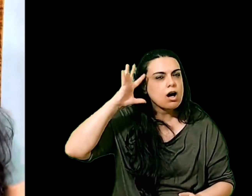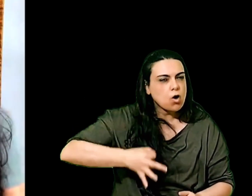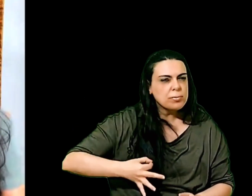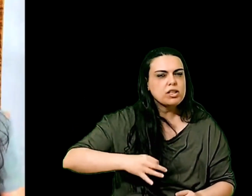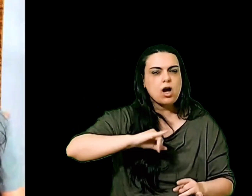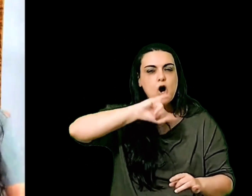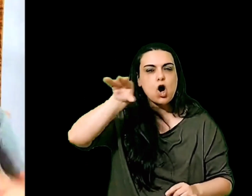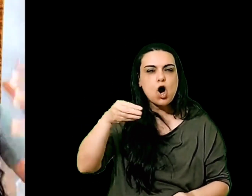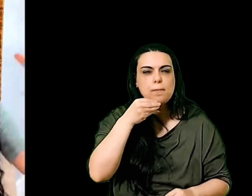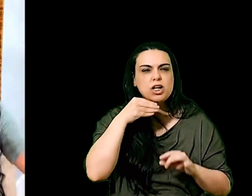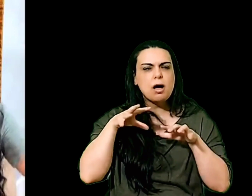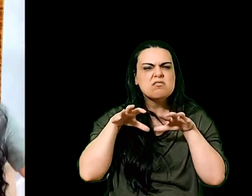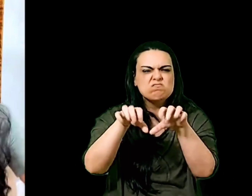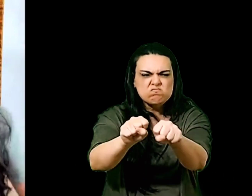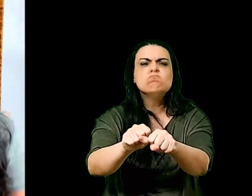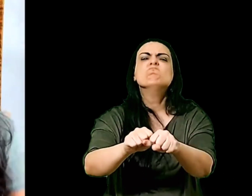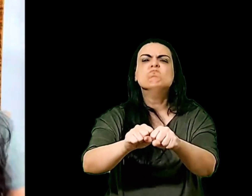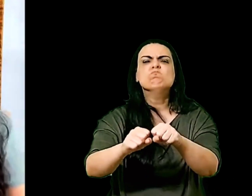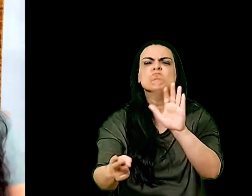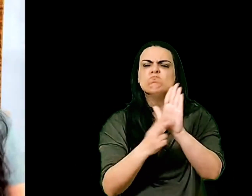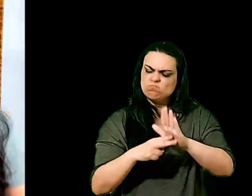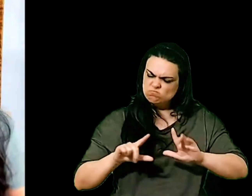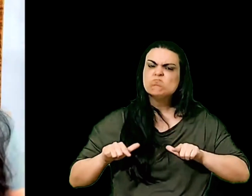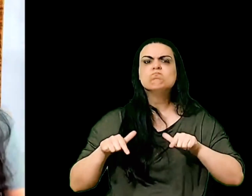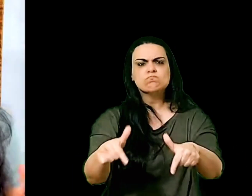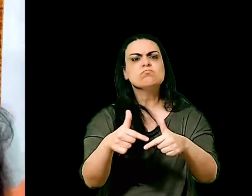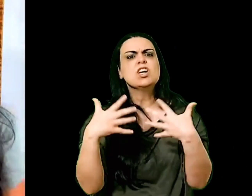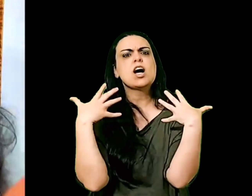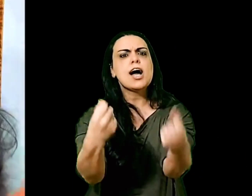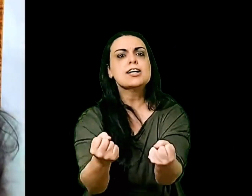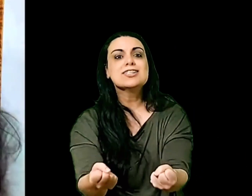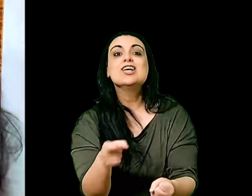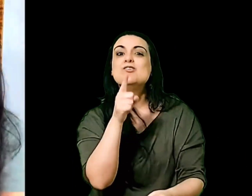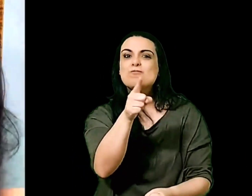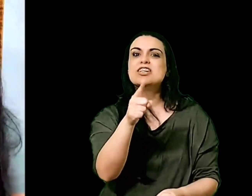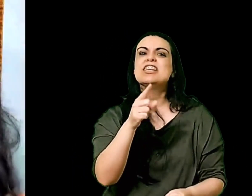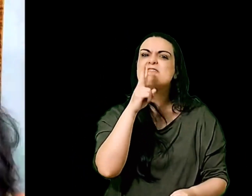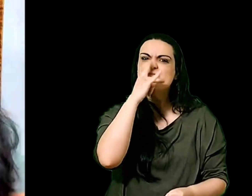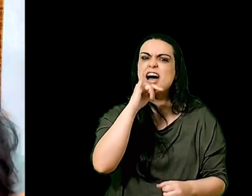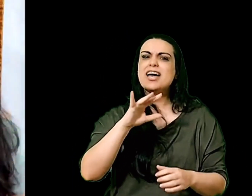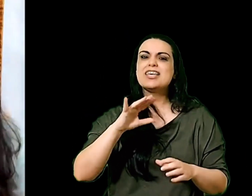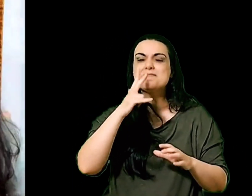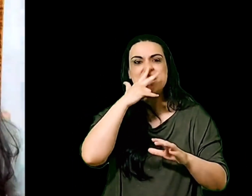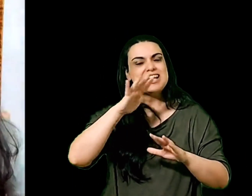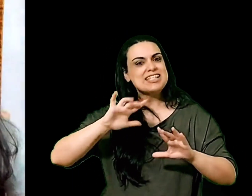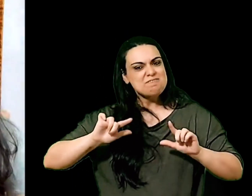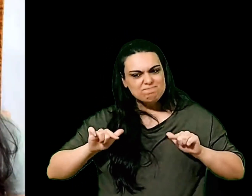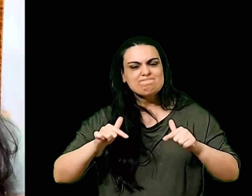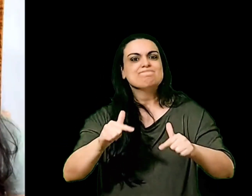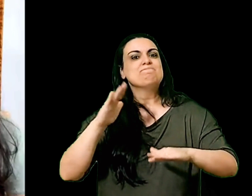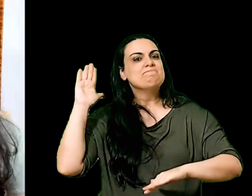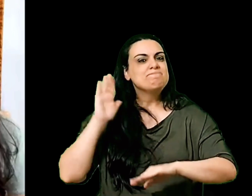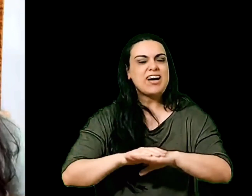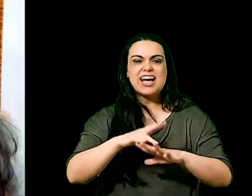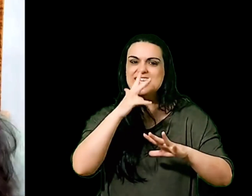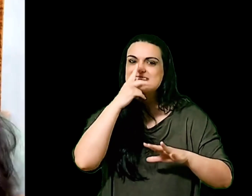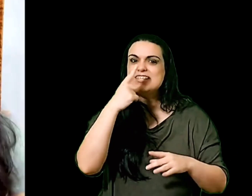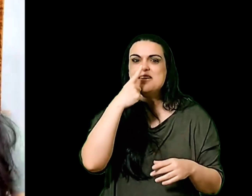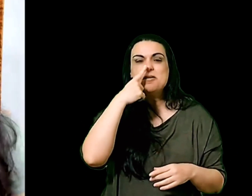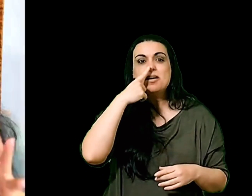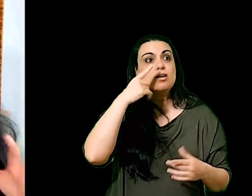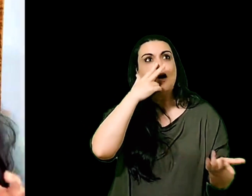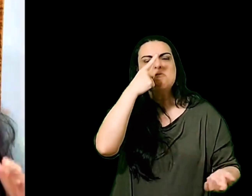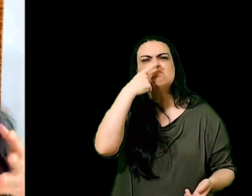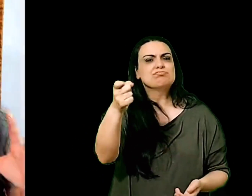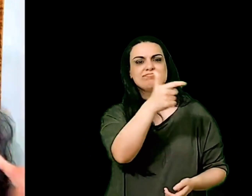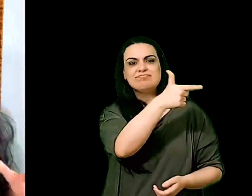entendeu a oportunidade, você não só vai colher algo novo, como você vai impedir o apodrecimento daquilo que você já tinha, ok? Eu coloquei